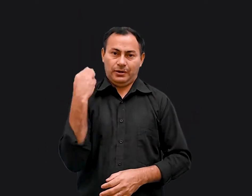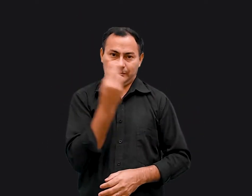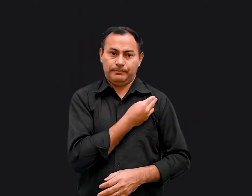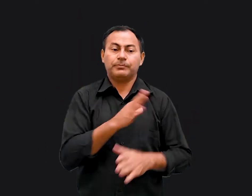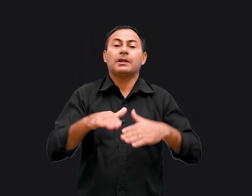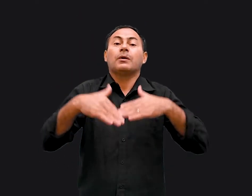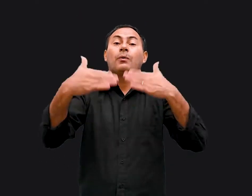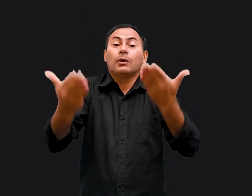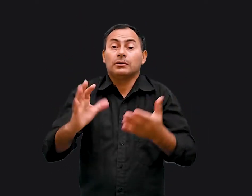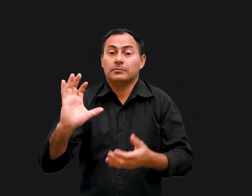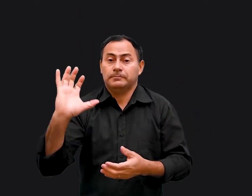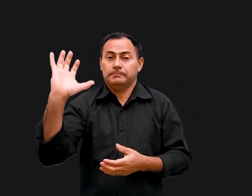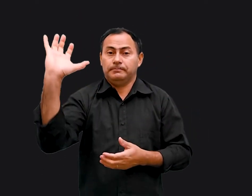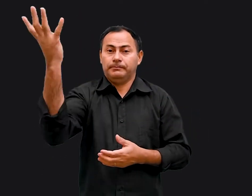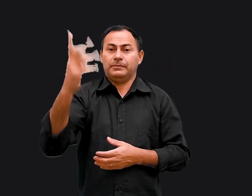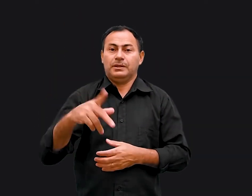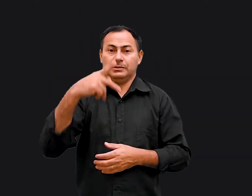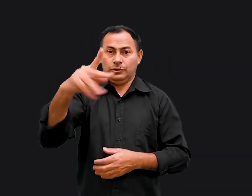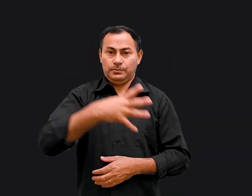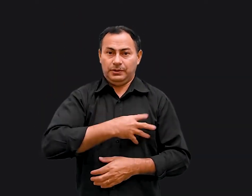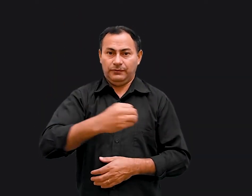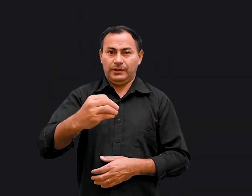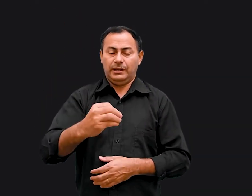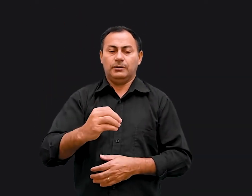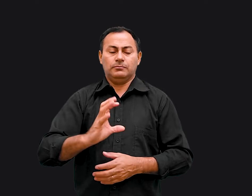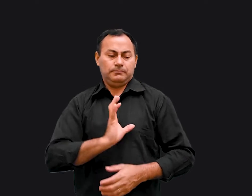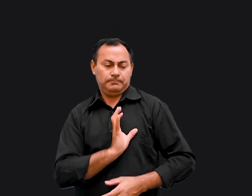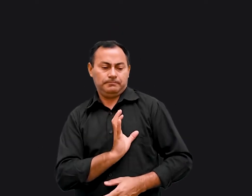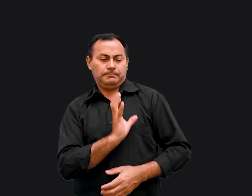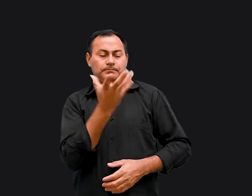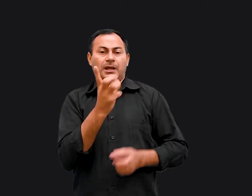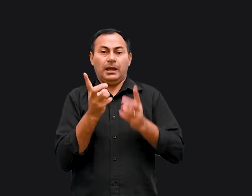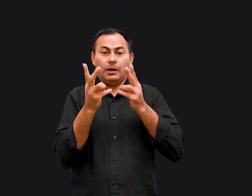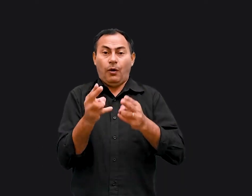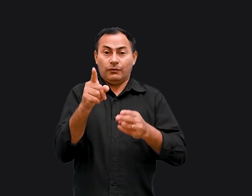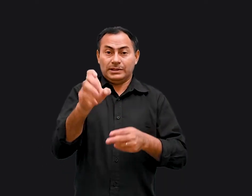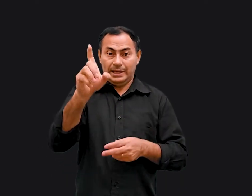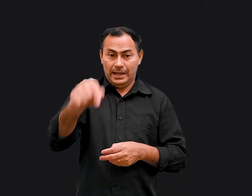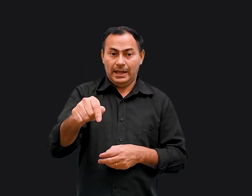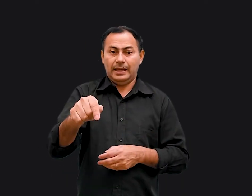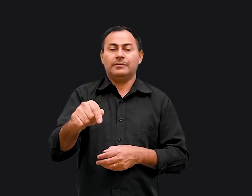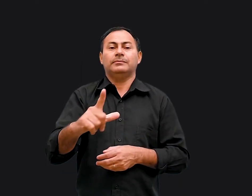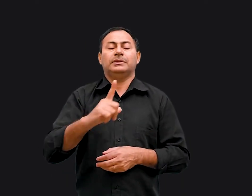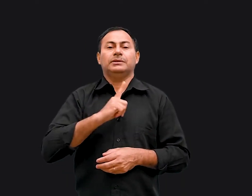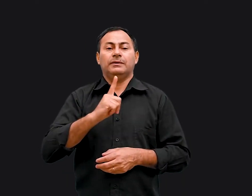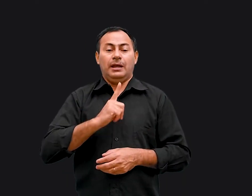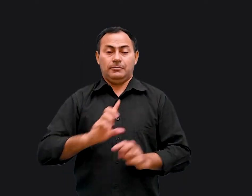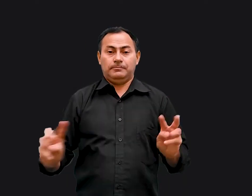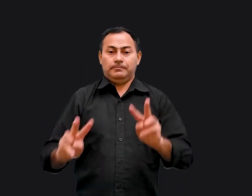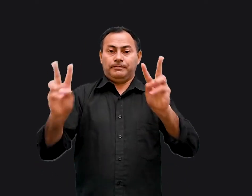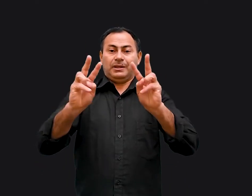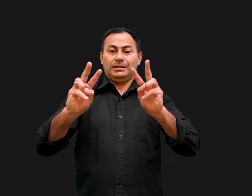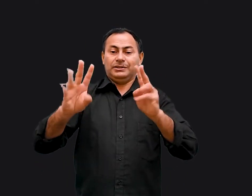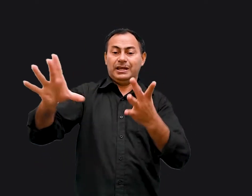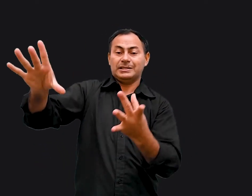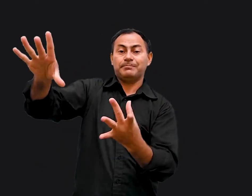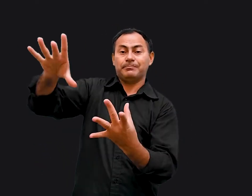isso acontecer, quando seus filhos forem convertidos, assim como você é, e tiver os seus valores espirituais, então não